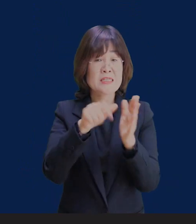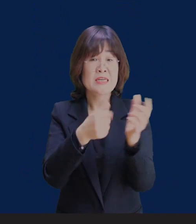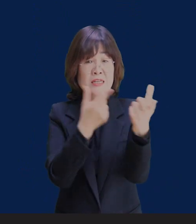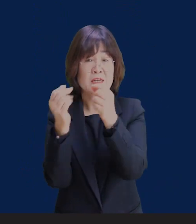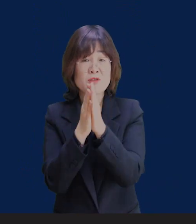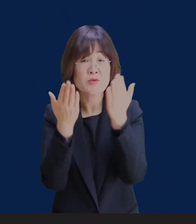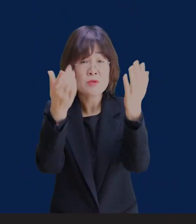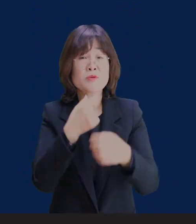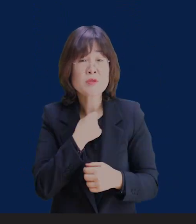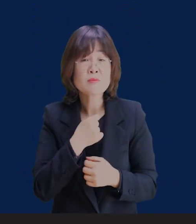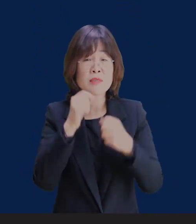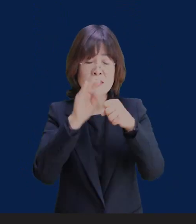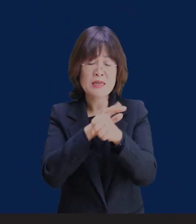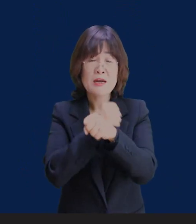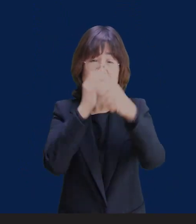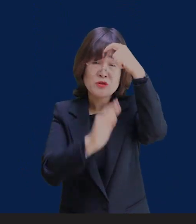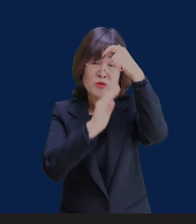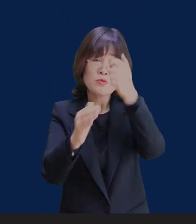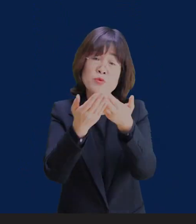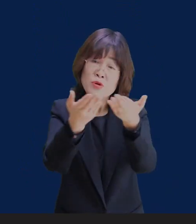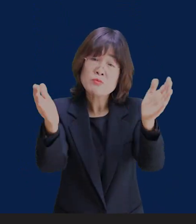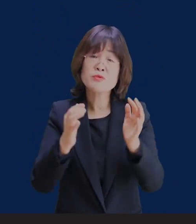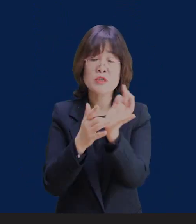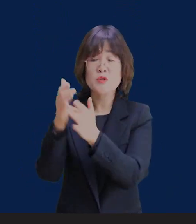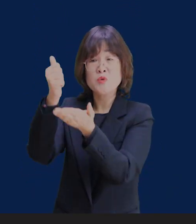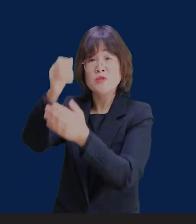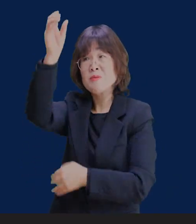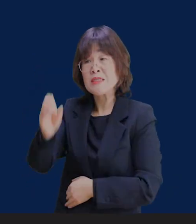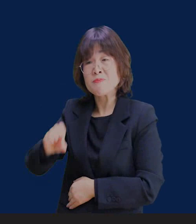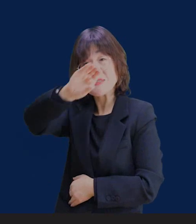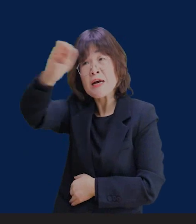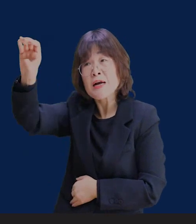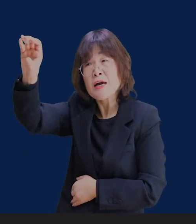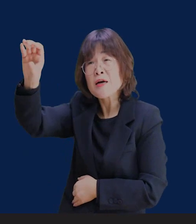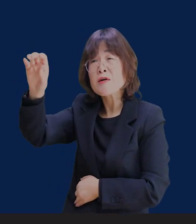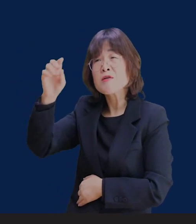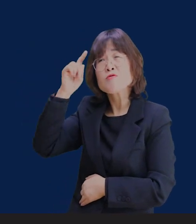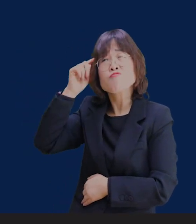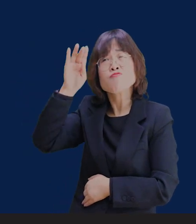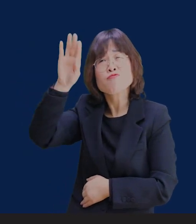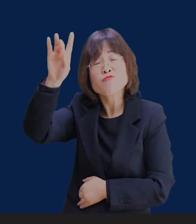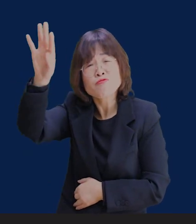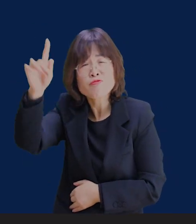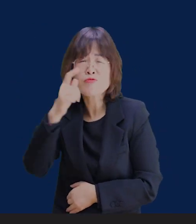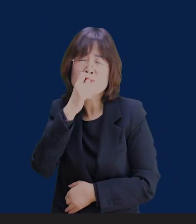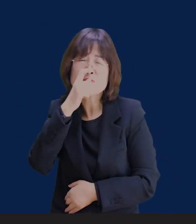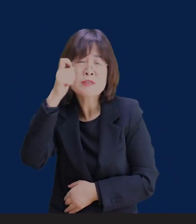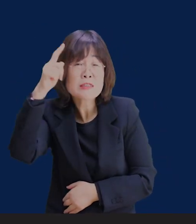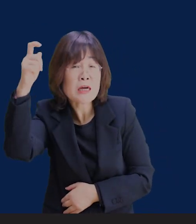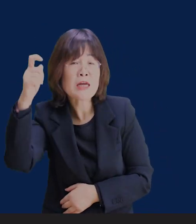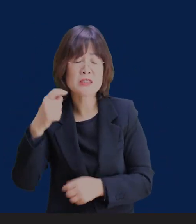씻어주소서. 이 시간 우리 함께 기도하며 나갑시다. 사랑하는 성도 여러분, 예수님의 십자가를 묵상하는 이